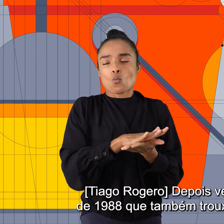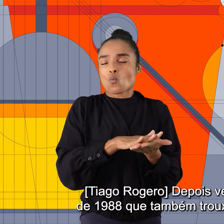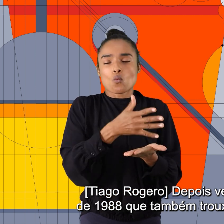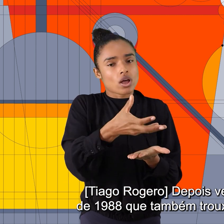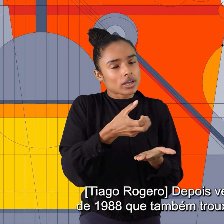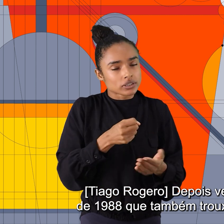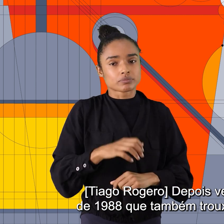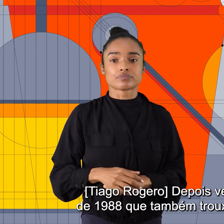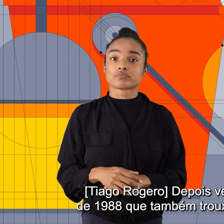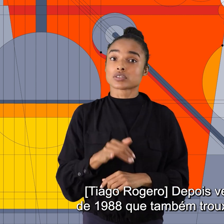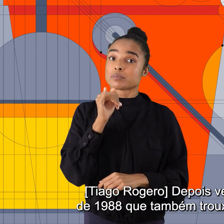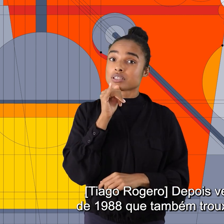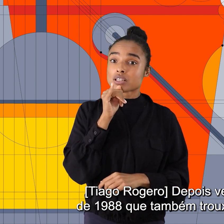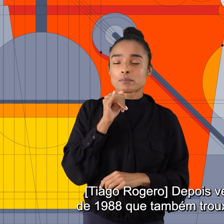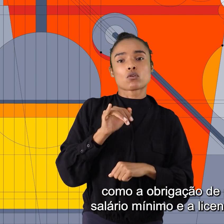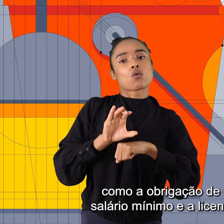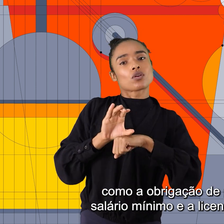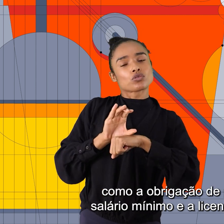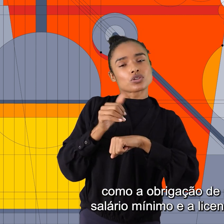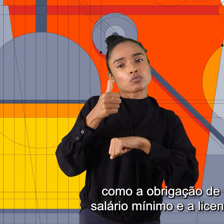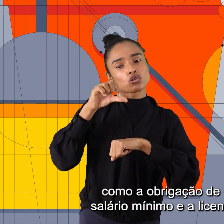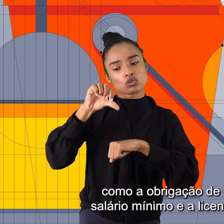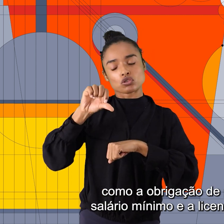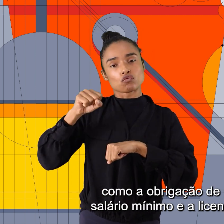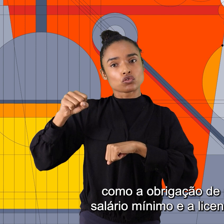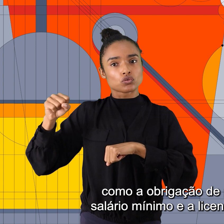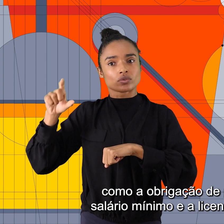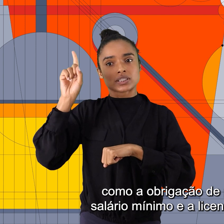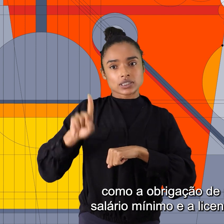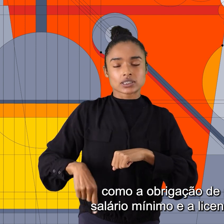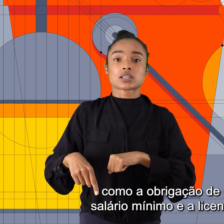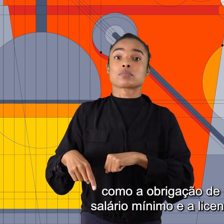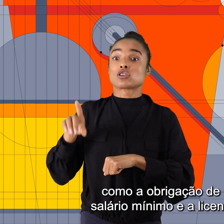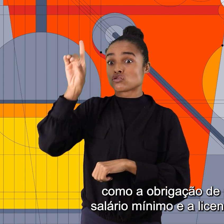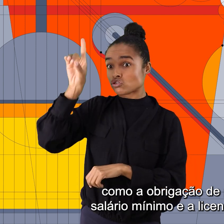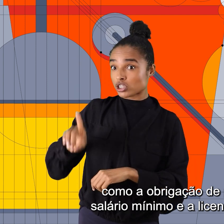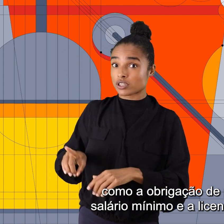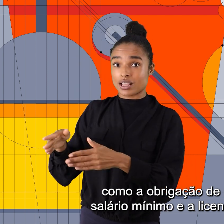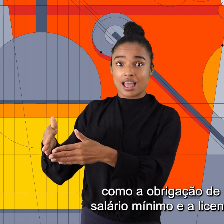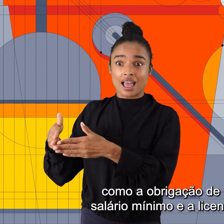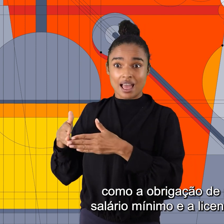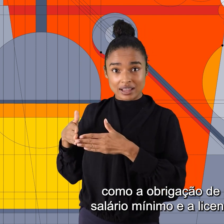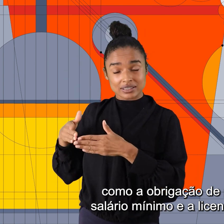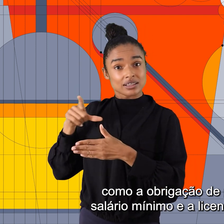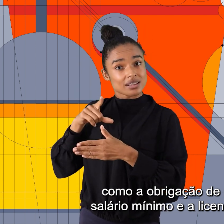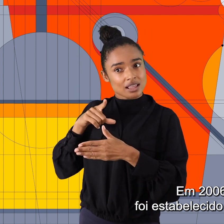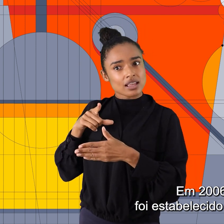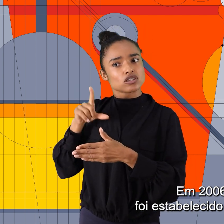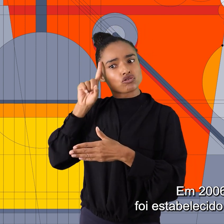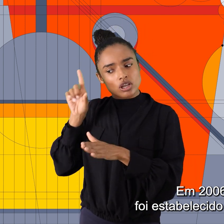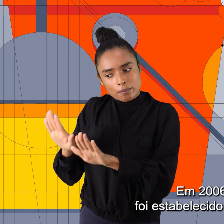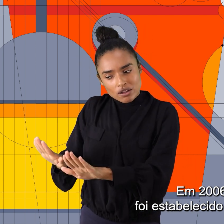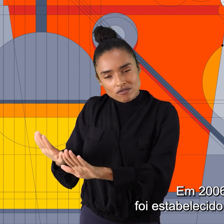que também trouxe alguns avanços, como a obrigação de pagamento do salário mínimo e a licença maternidade.